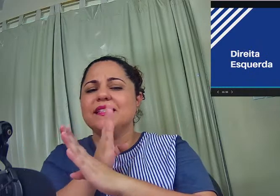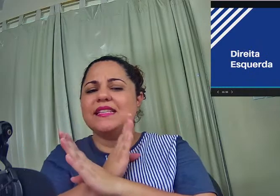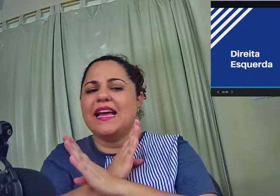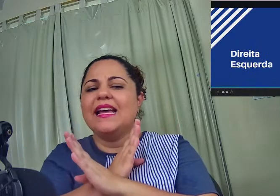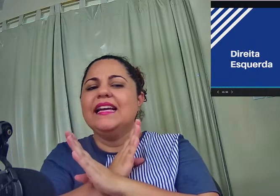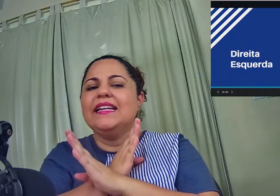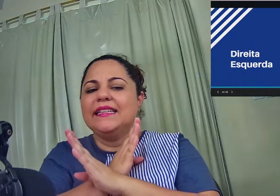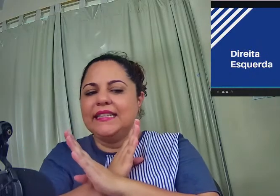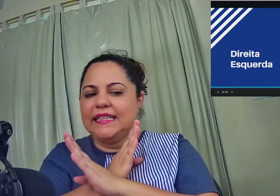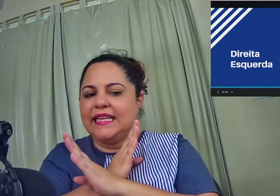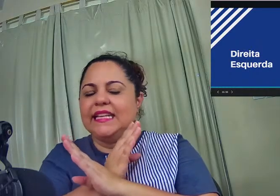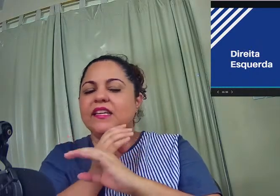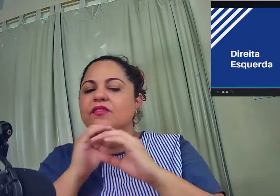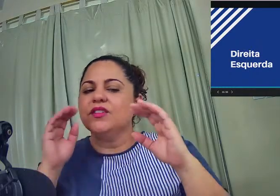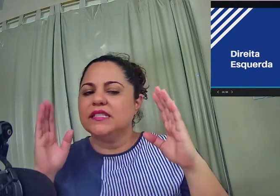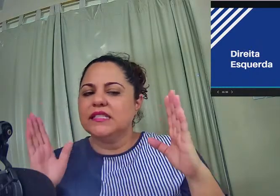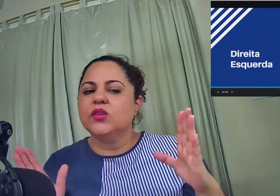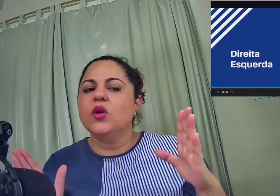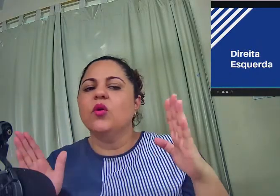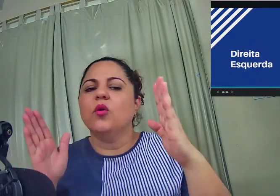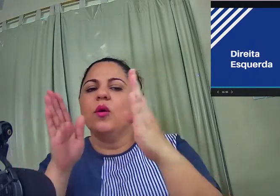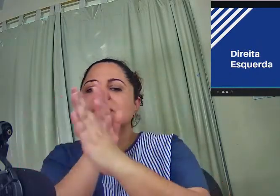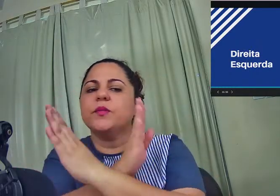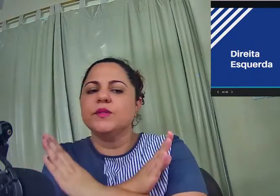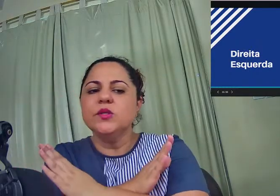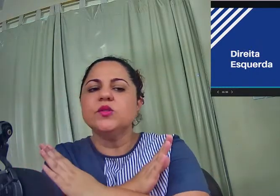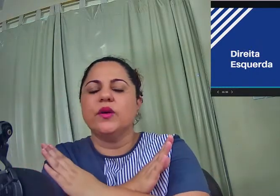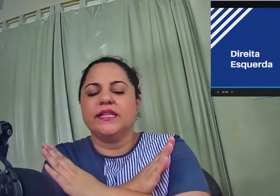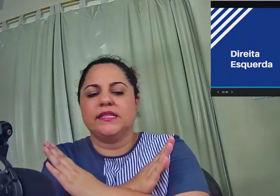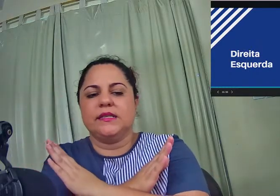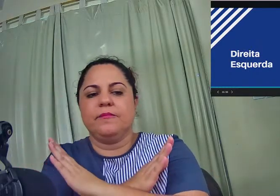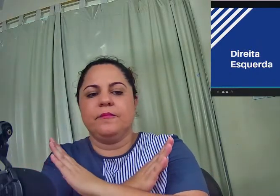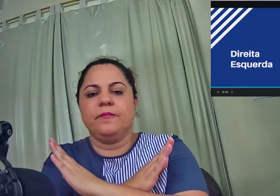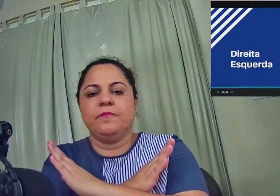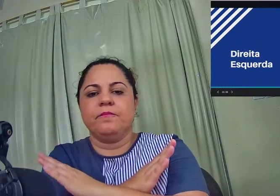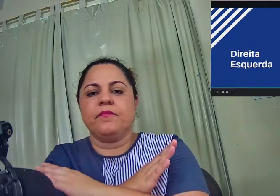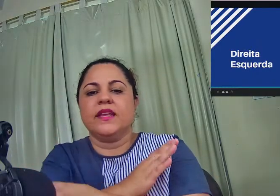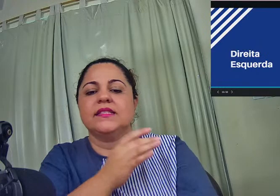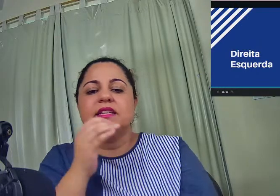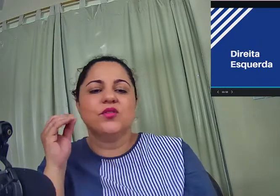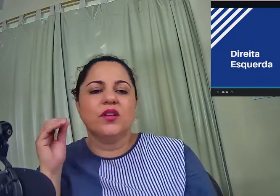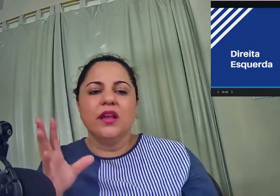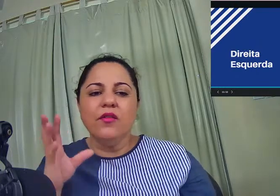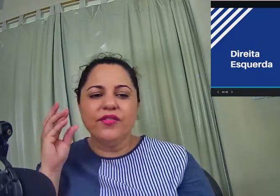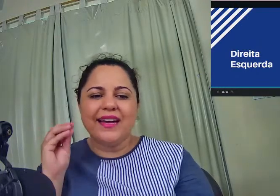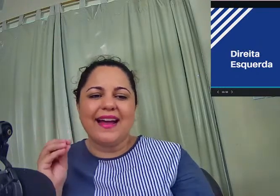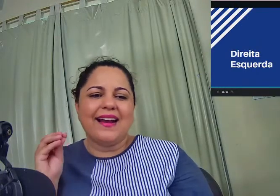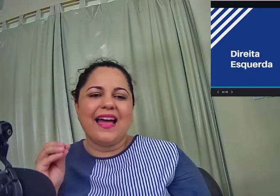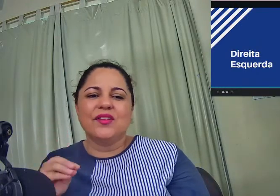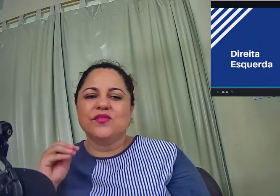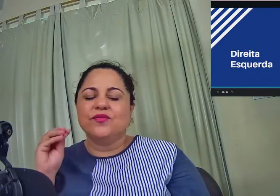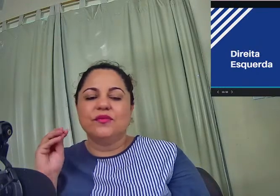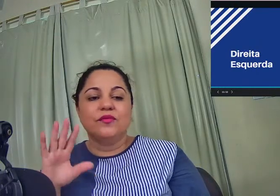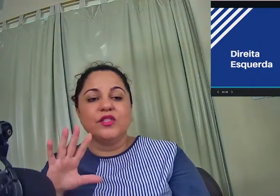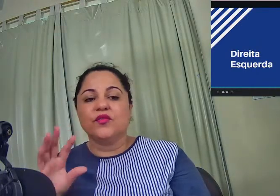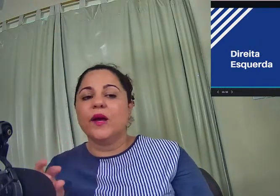precisar entender que você trocou as posições. Se isso não ficar claro, isso fica